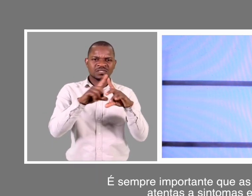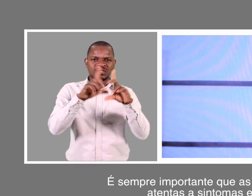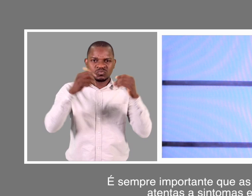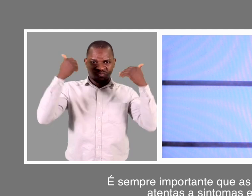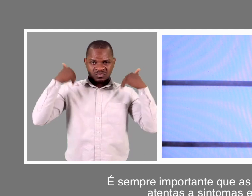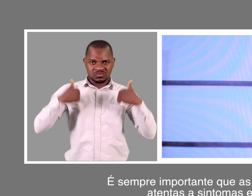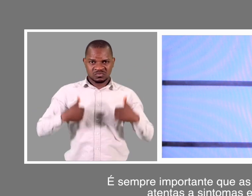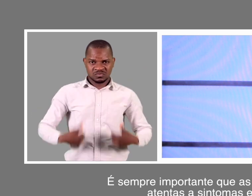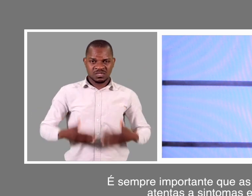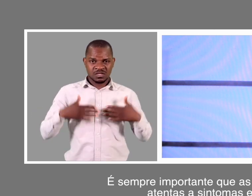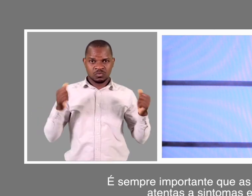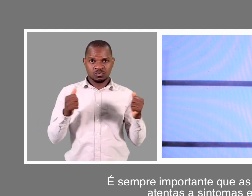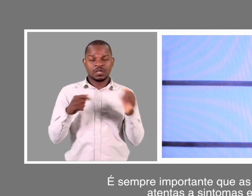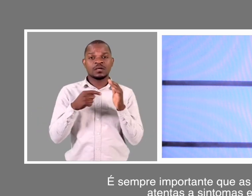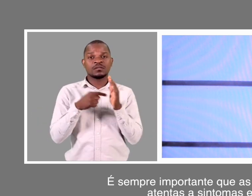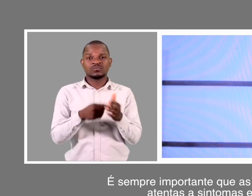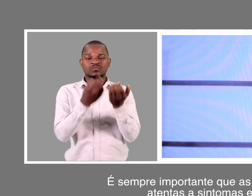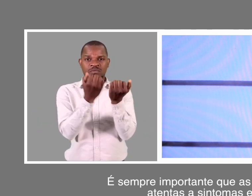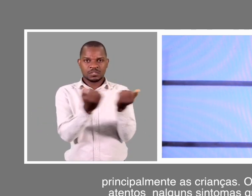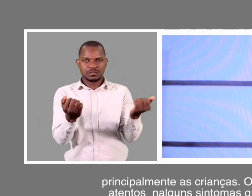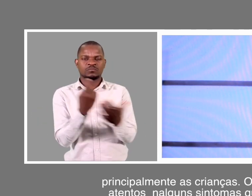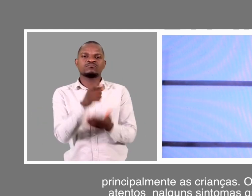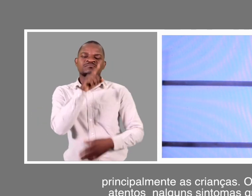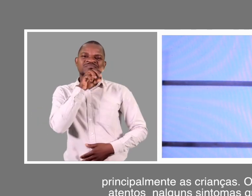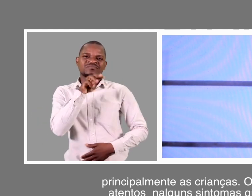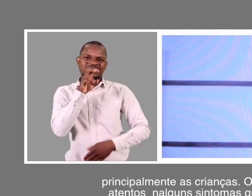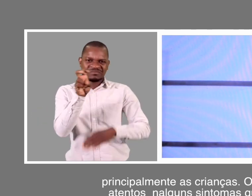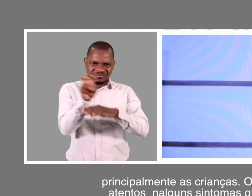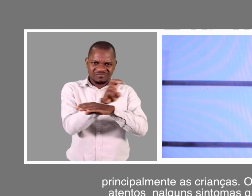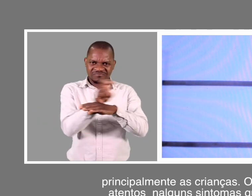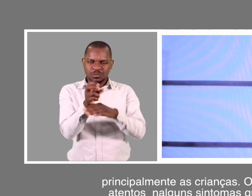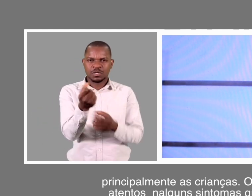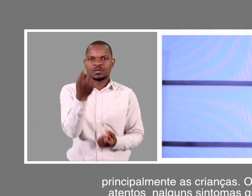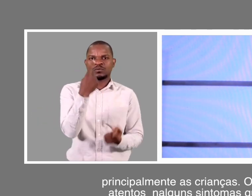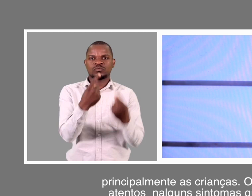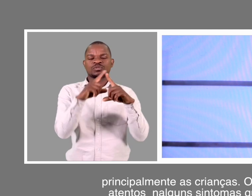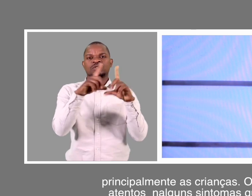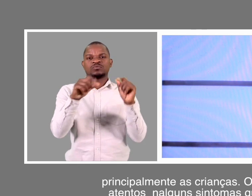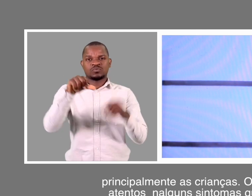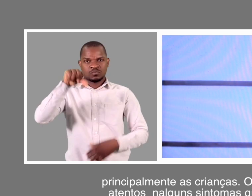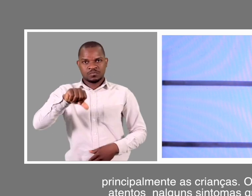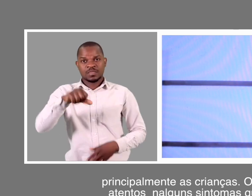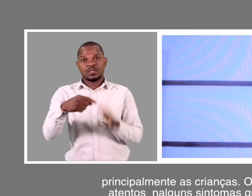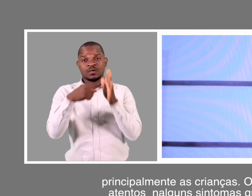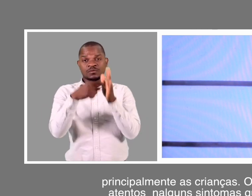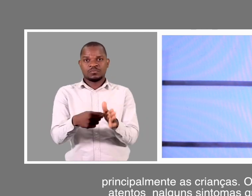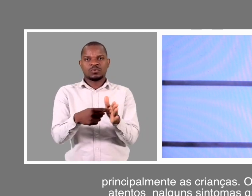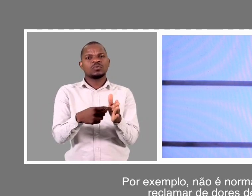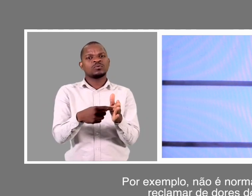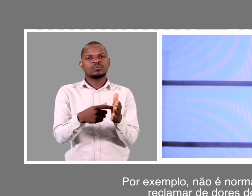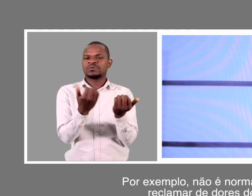a sintomas estranhos, principalmente se são crianças, os pais estejam atentos a alguns sintomas que são